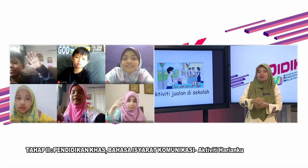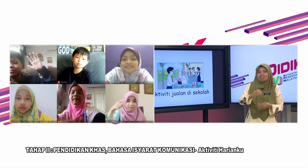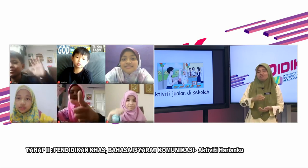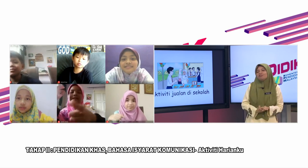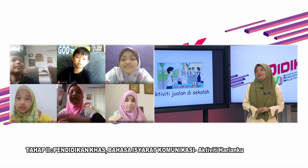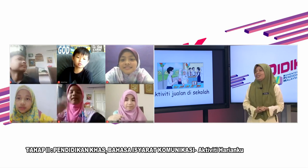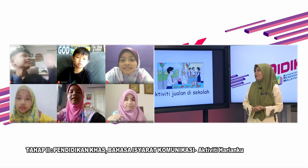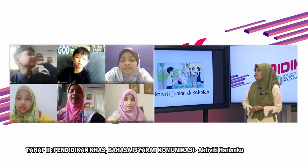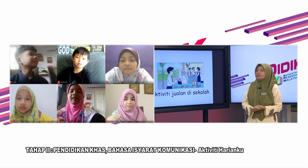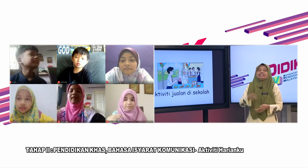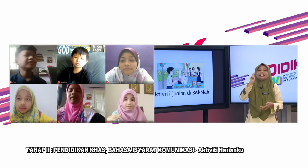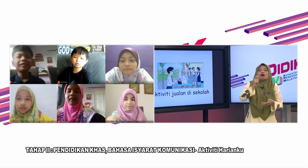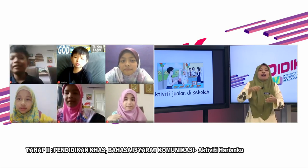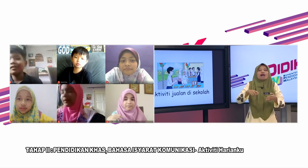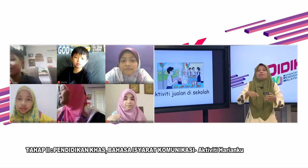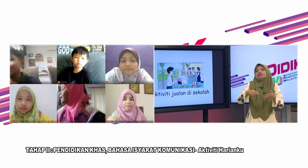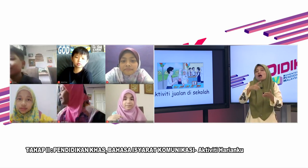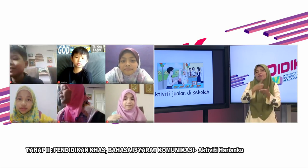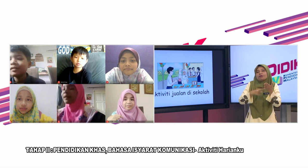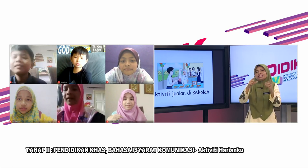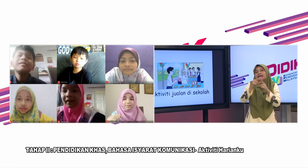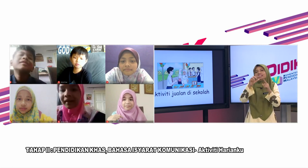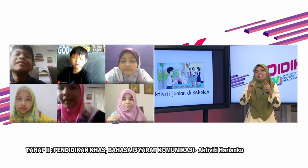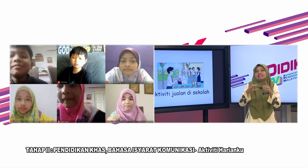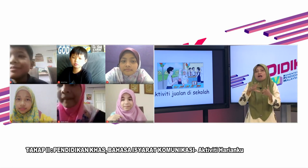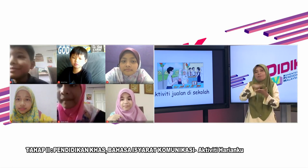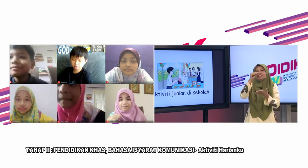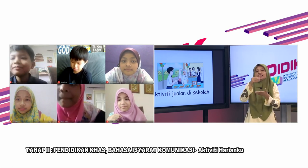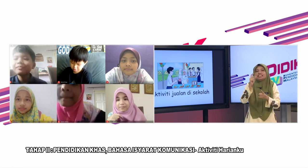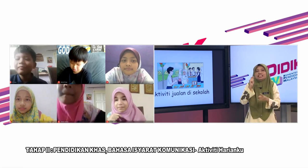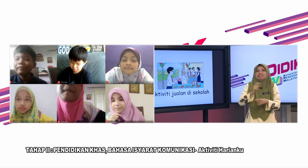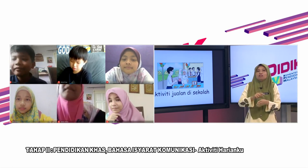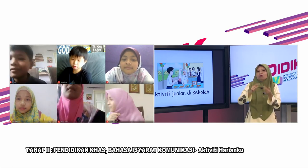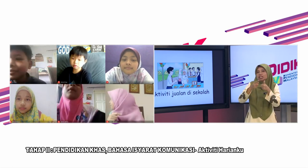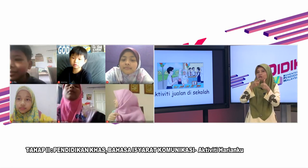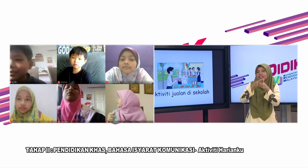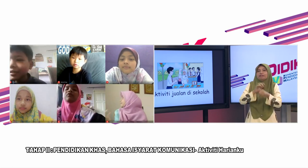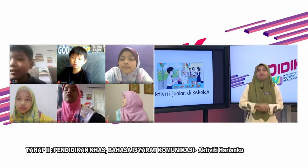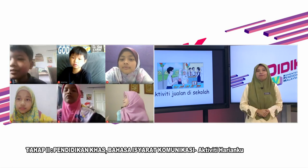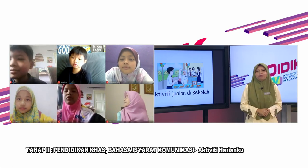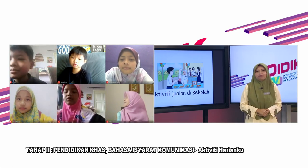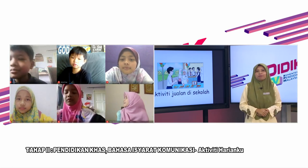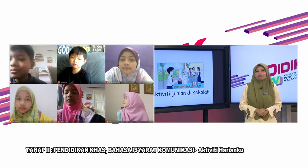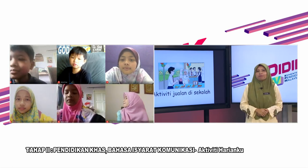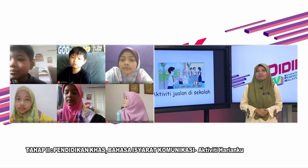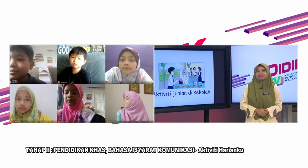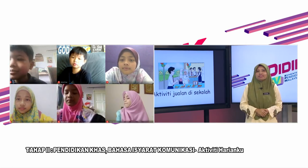Okey. Fish malu. Okey. Tadi apa perkataan yang dah belajar tadi? Nombor satu tadi.